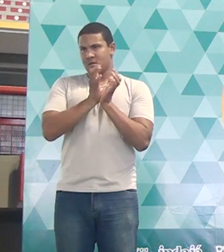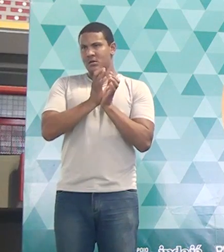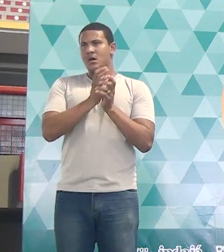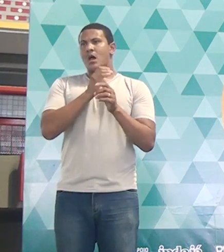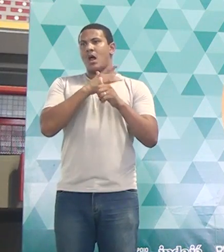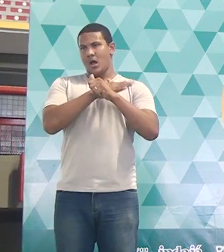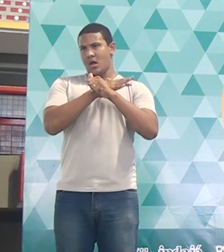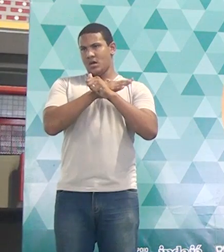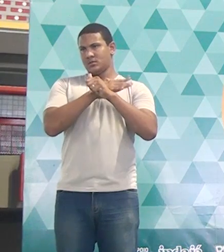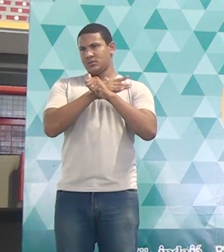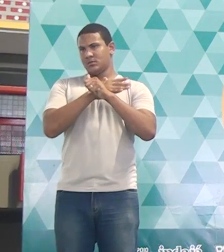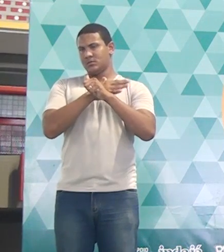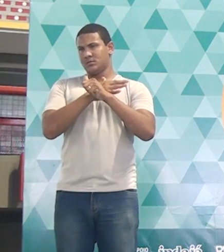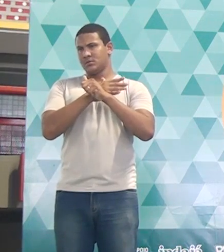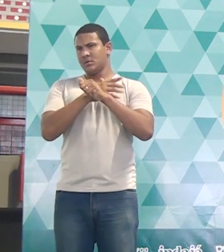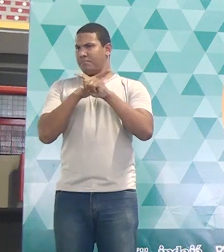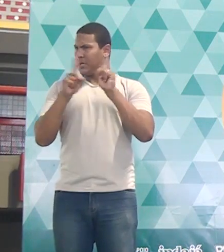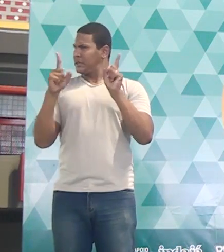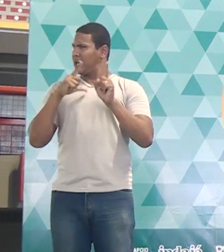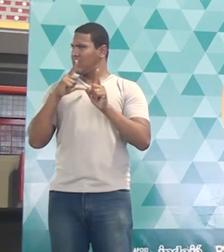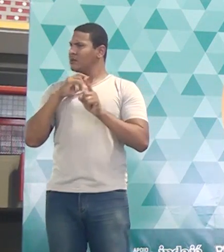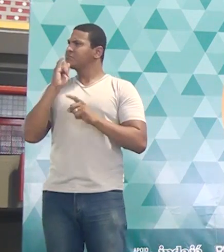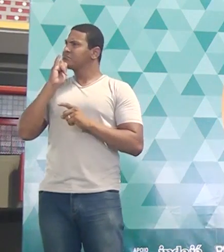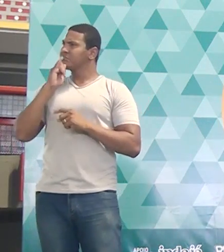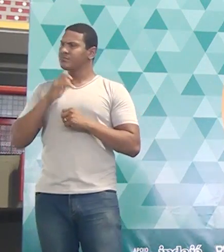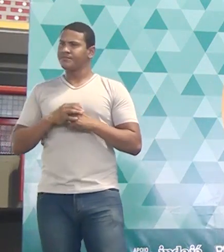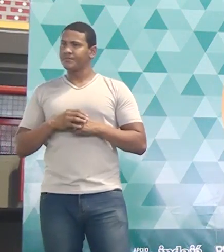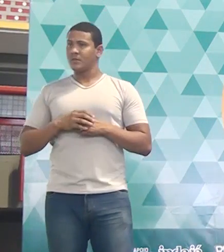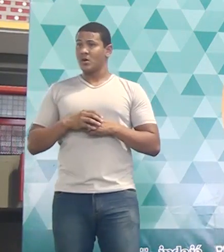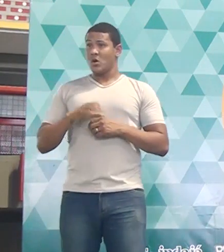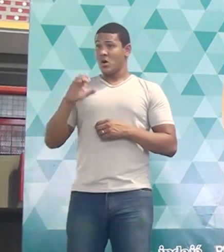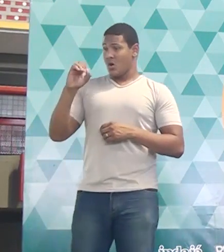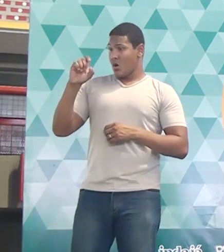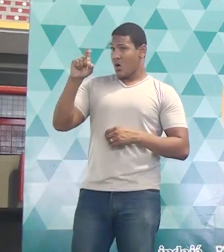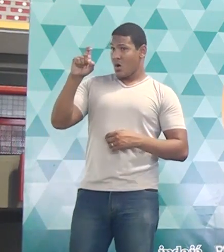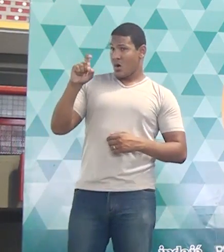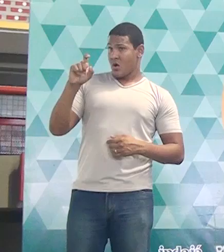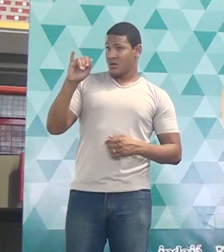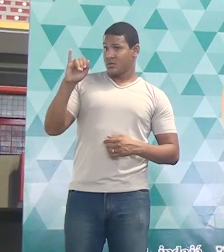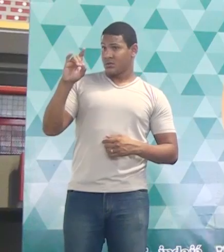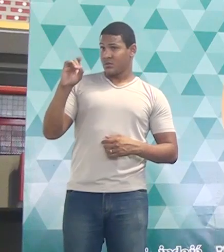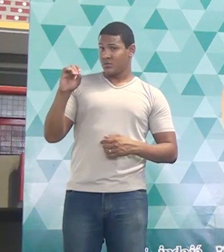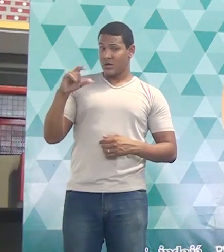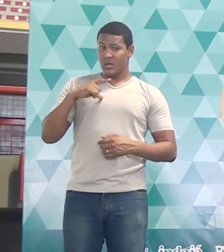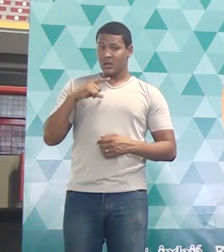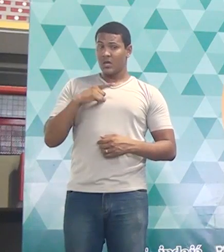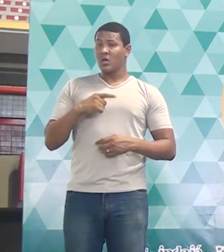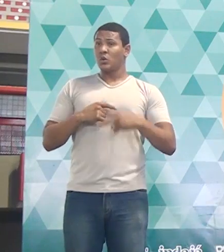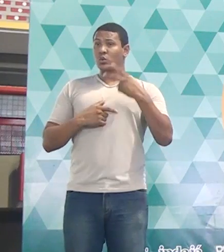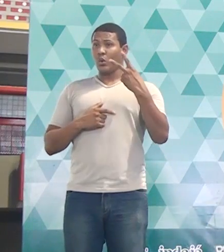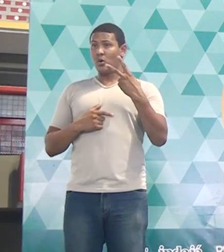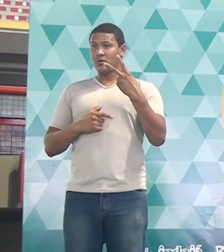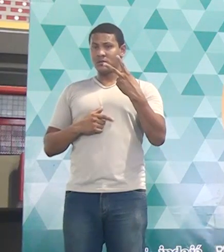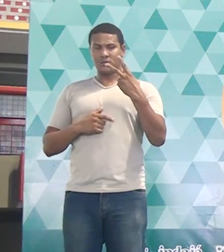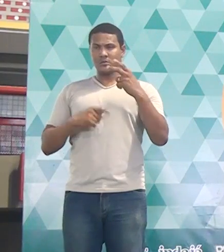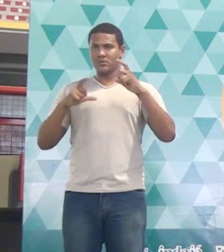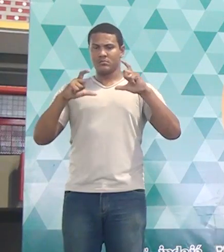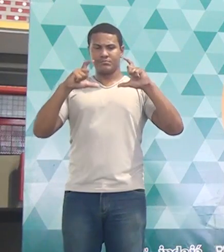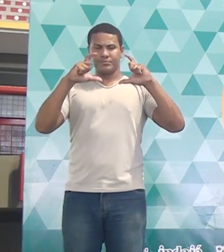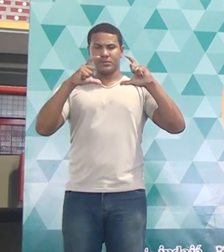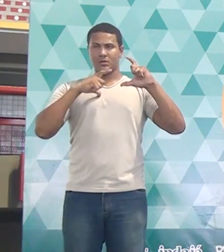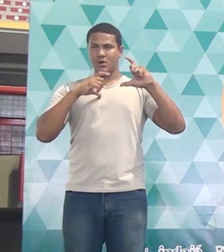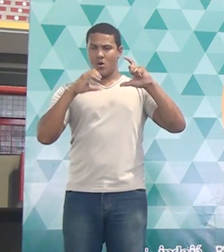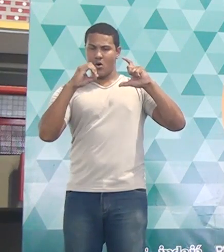tem uma definição para isso. Óxido é quando você tem dois elementos na fórmula só. Um deles é o